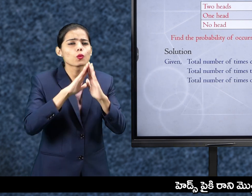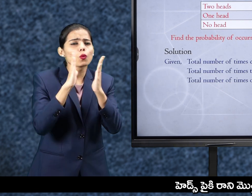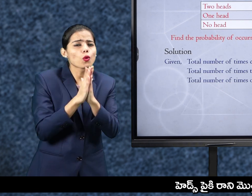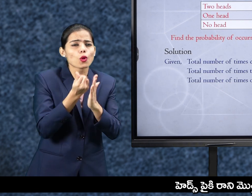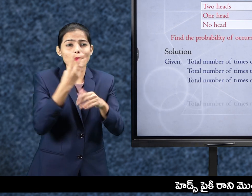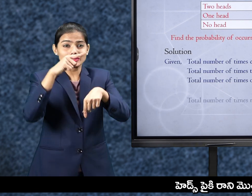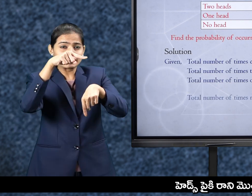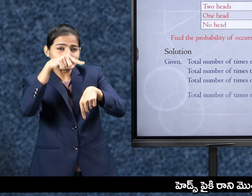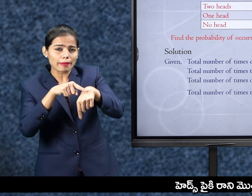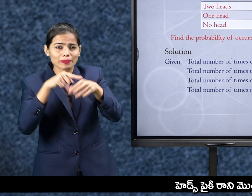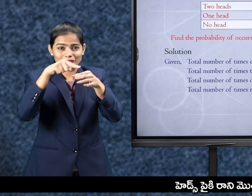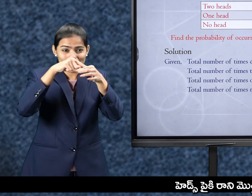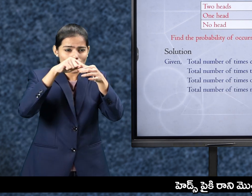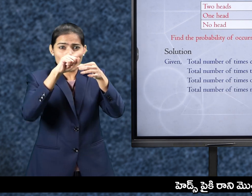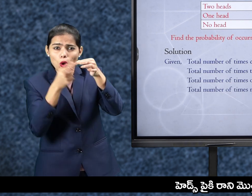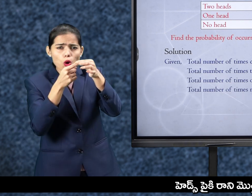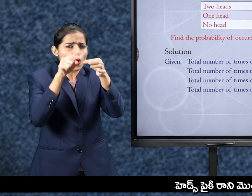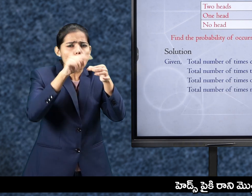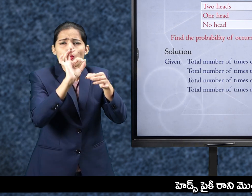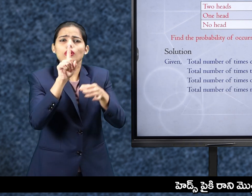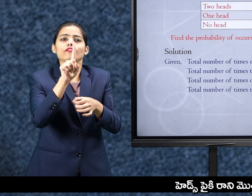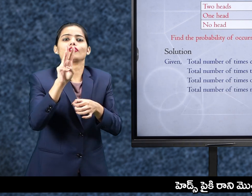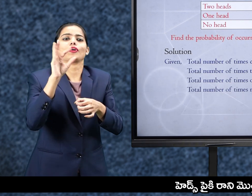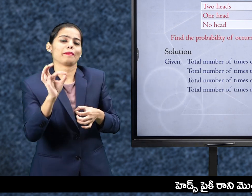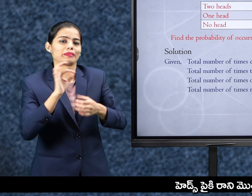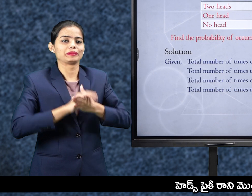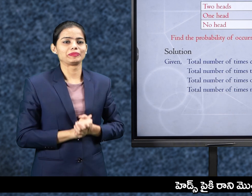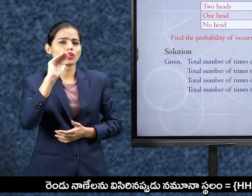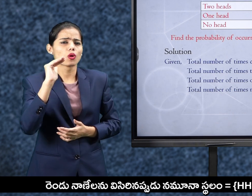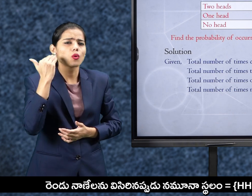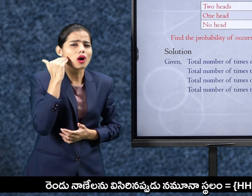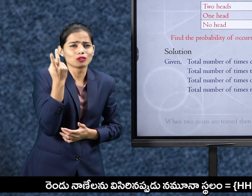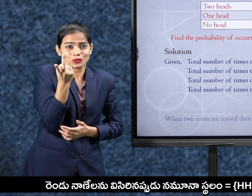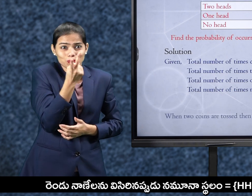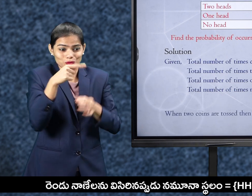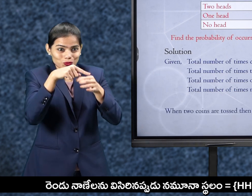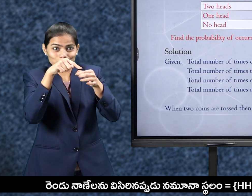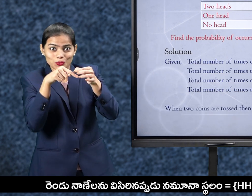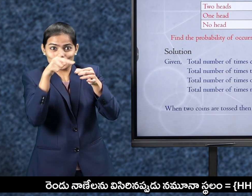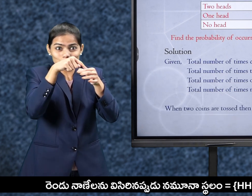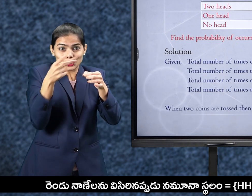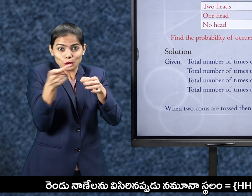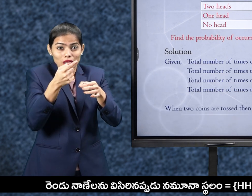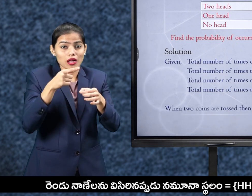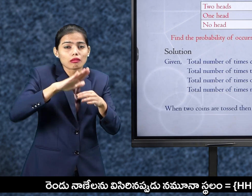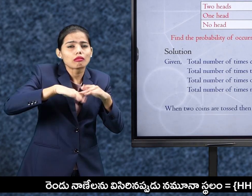హెడ్స్ పైకి రాని మొత్తం సంఖ్య 130. 2 కాయిన్స్ని విసిరినప్పుడు నమూనా స్థలం